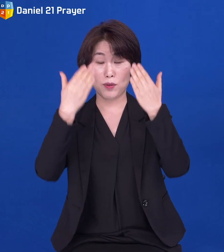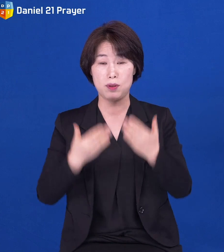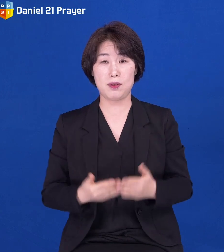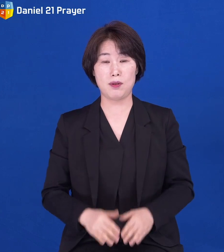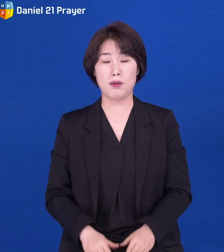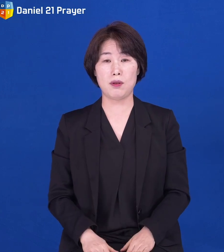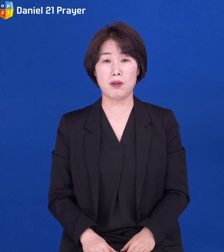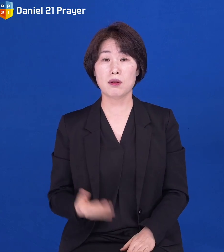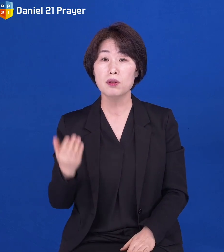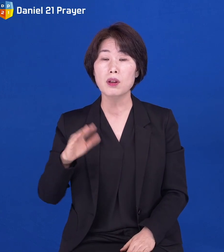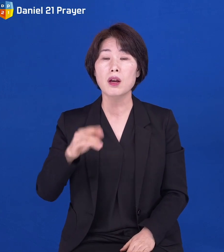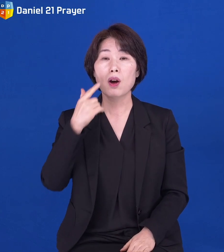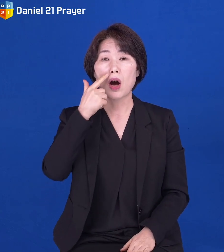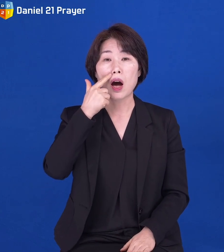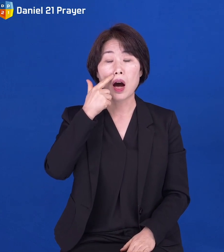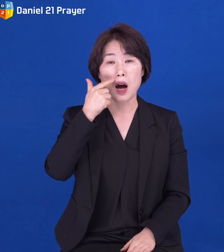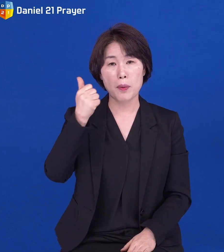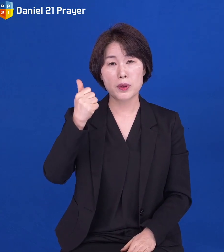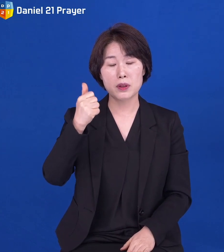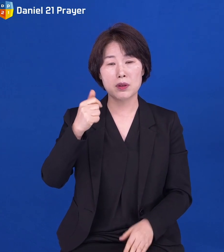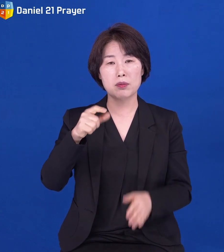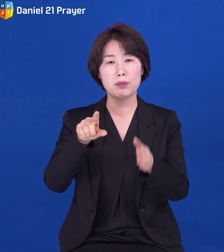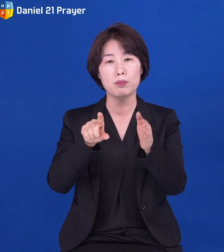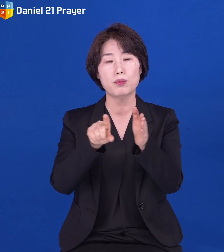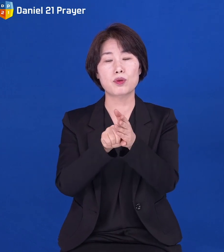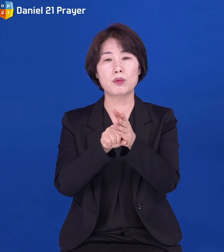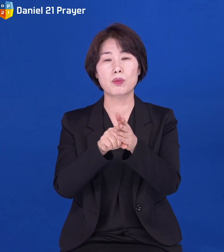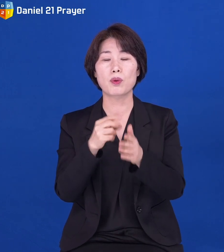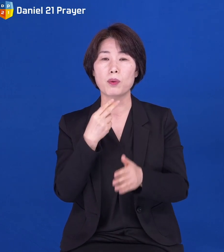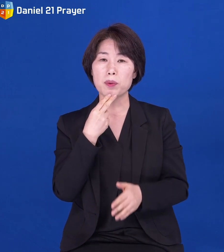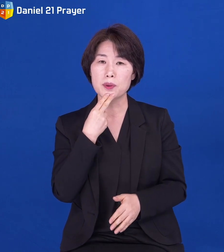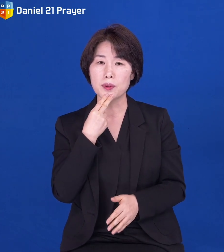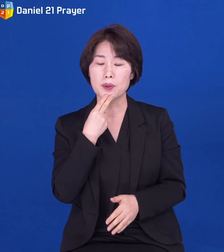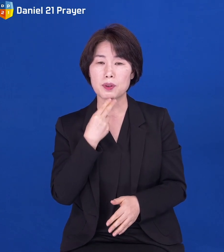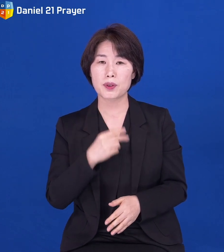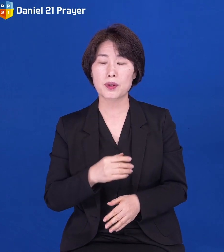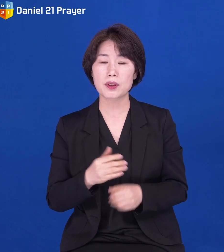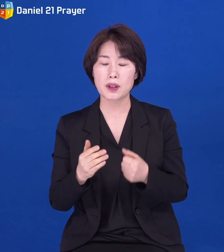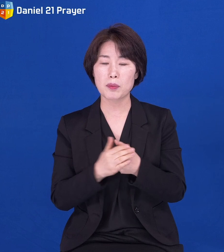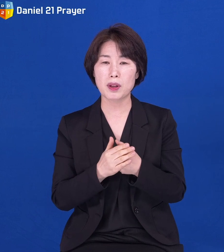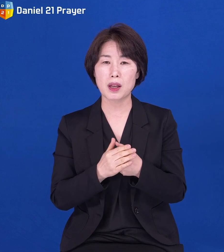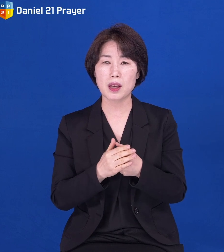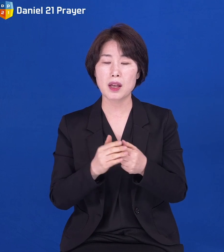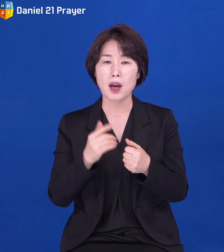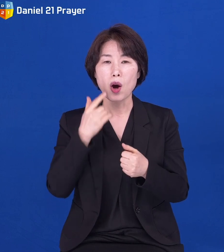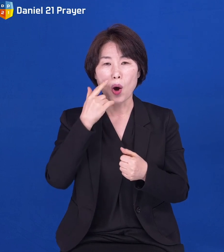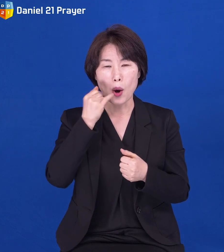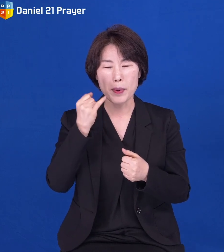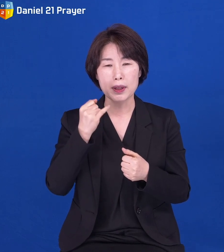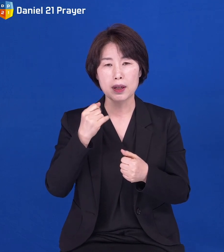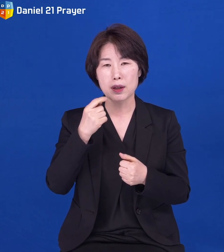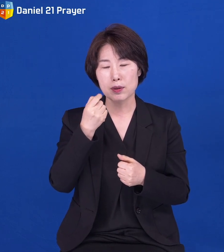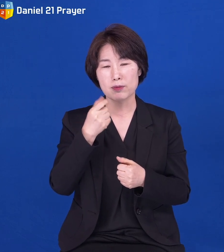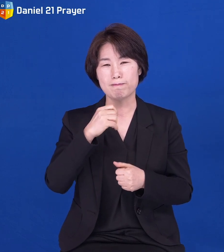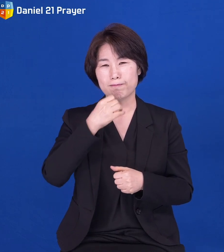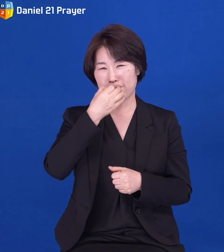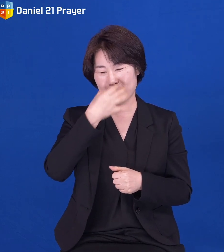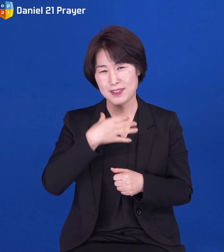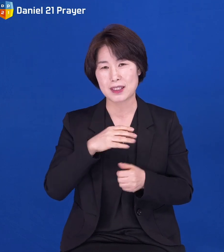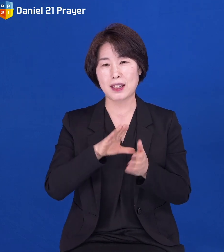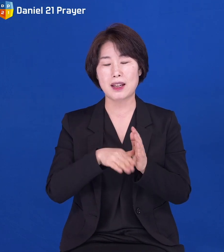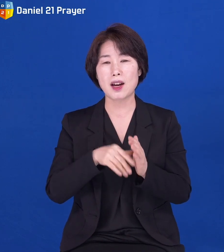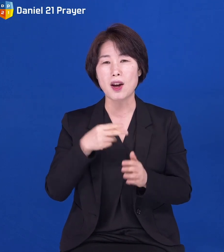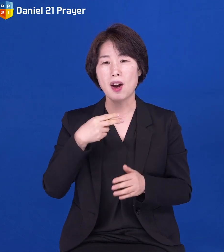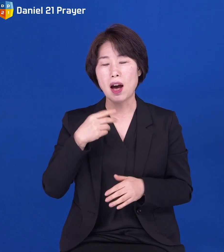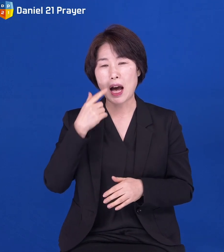믿음이 없으셨어요. 그래서 굉장히 힘들게 저희 어머니도 신앙생활 하셨거든요. 저희 아버지 막 술 먹고 데려온 적도 있었고